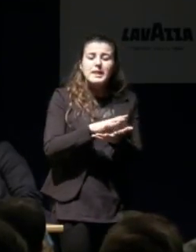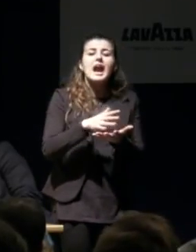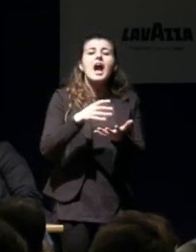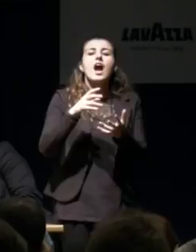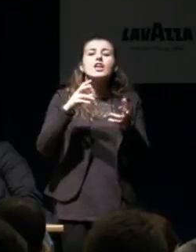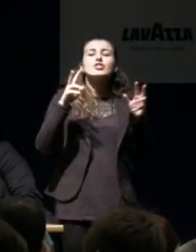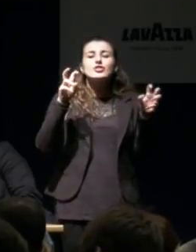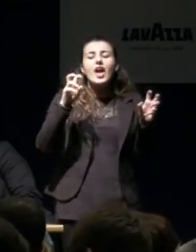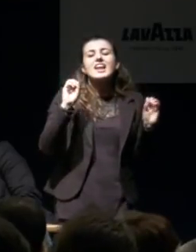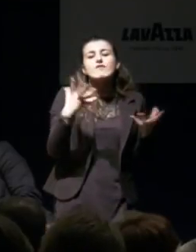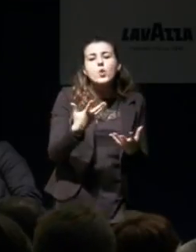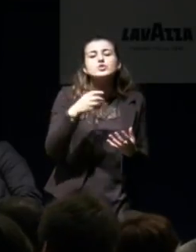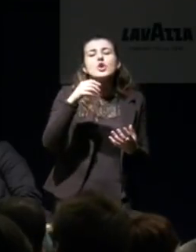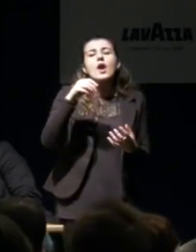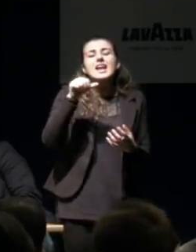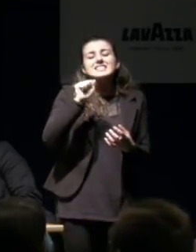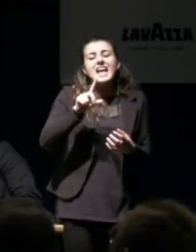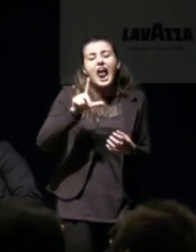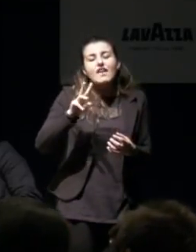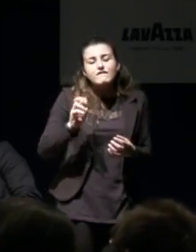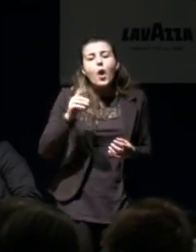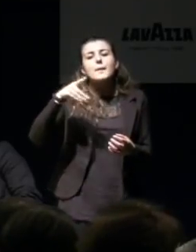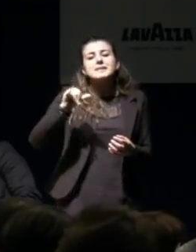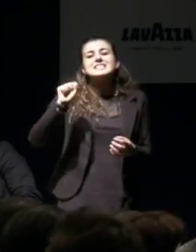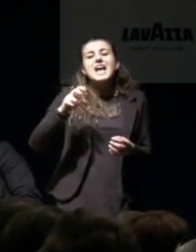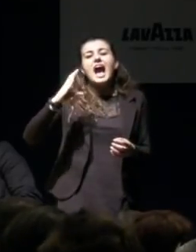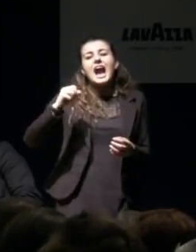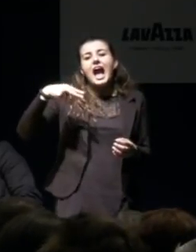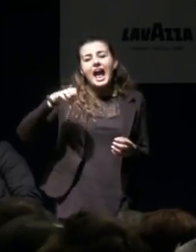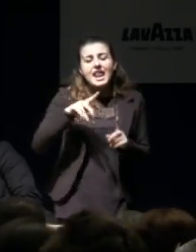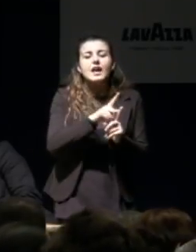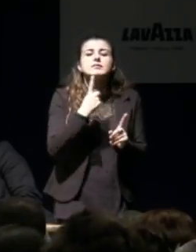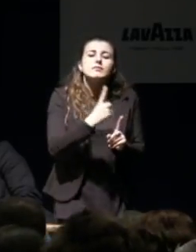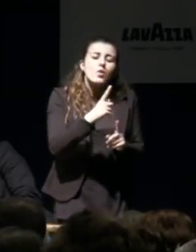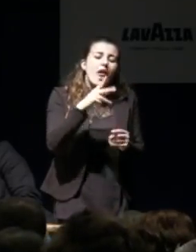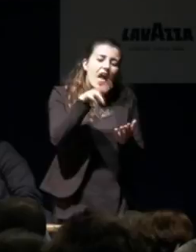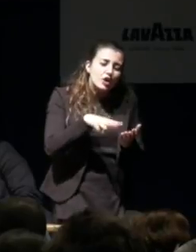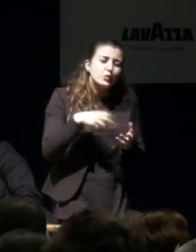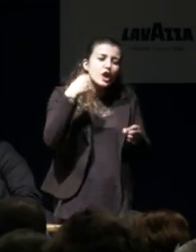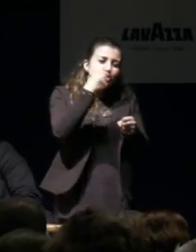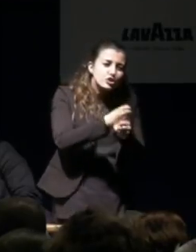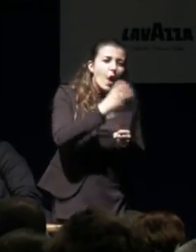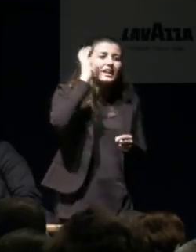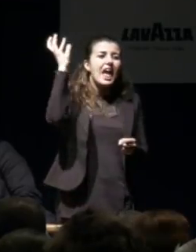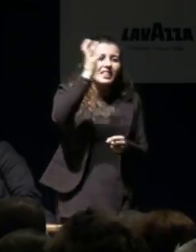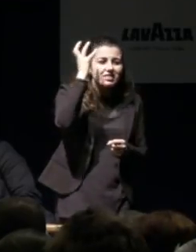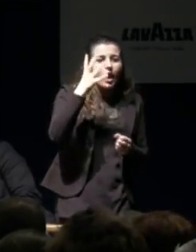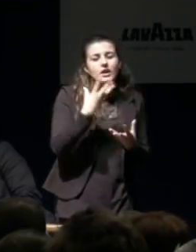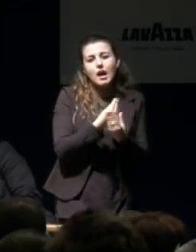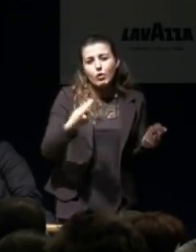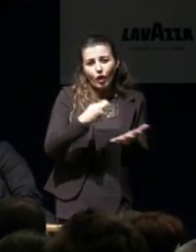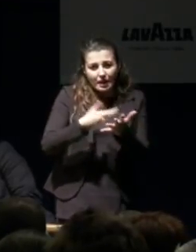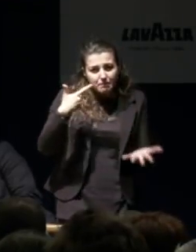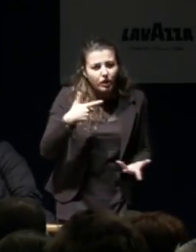di carlo pisacane che corredato da una sua lettura storica teorica esemplare